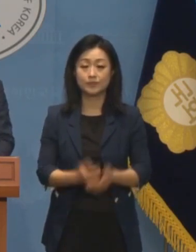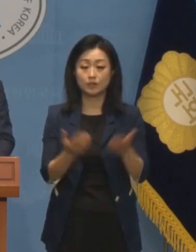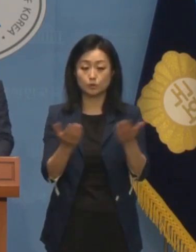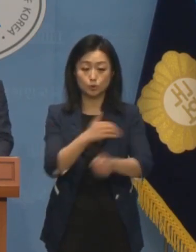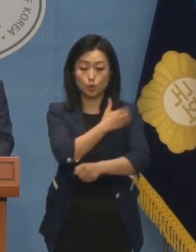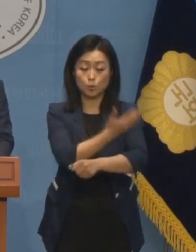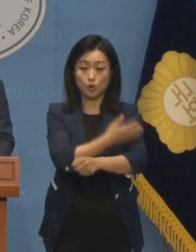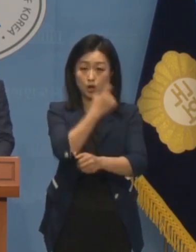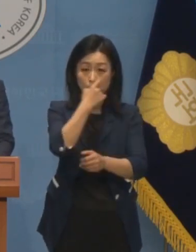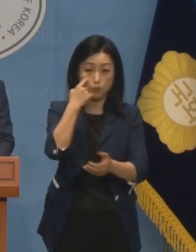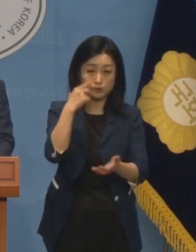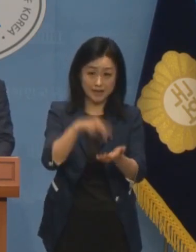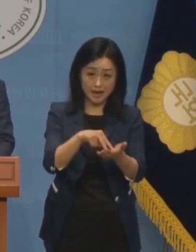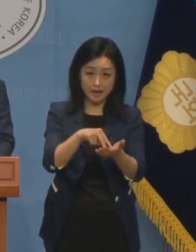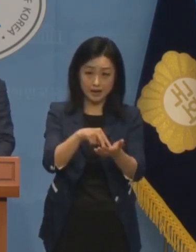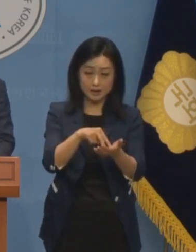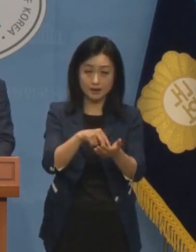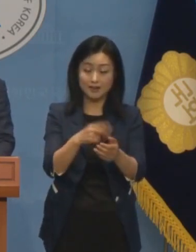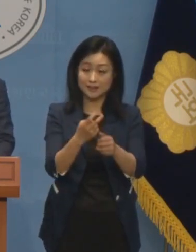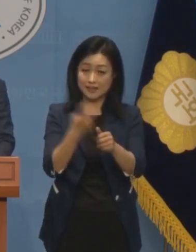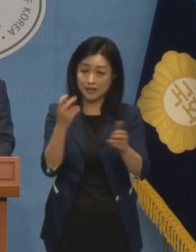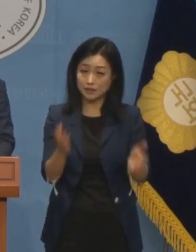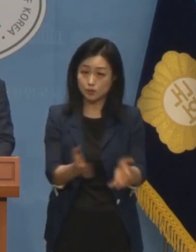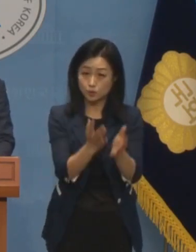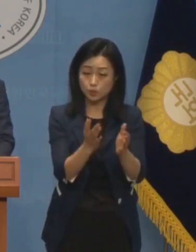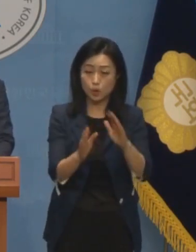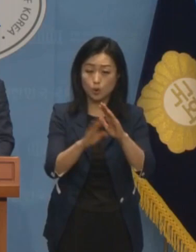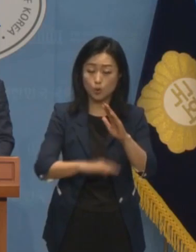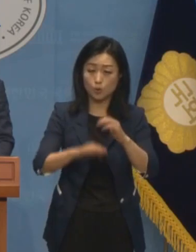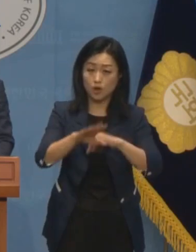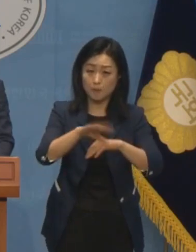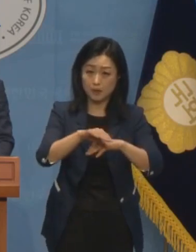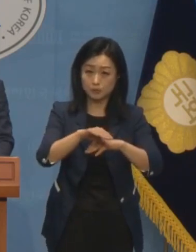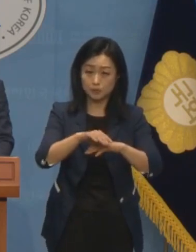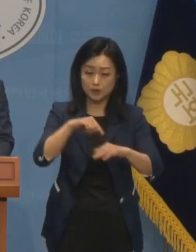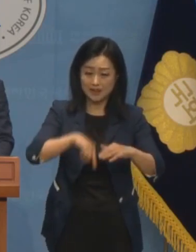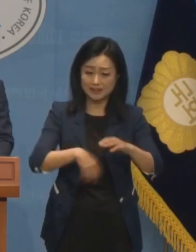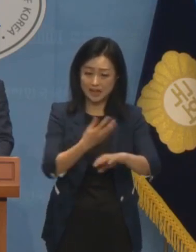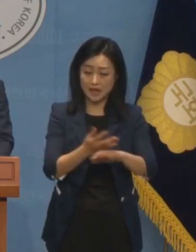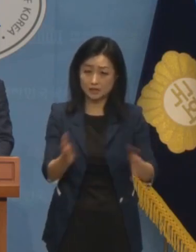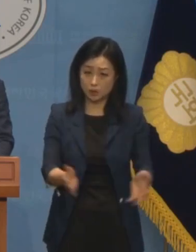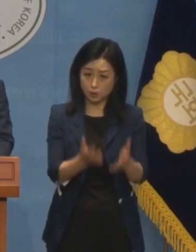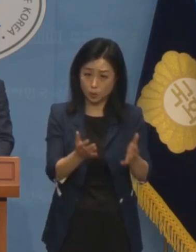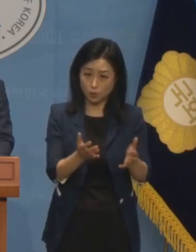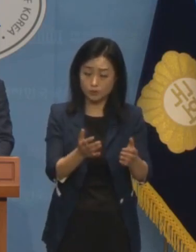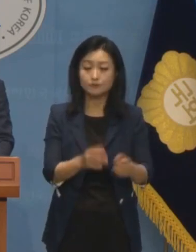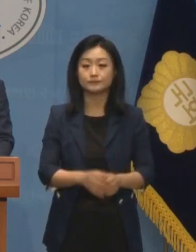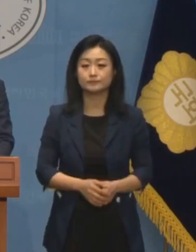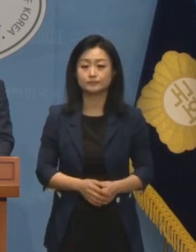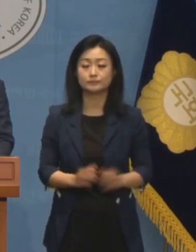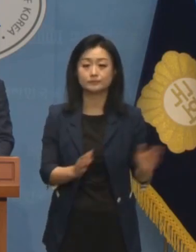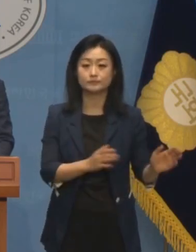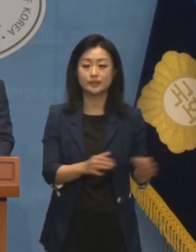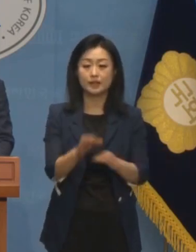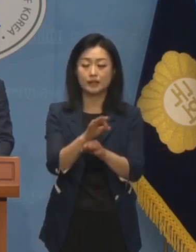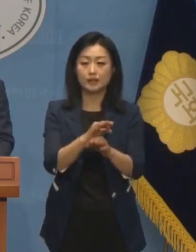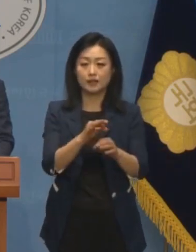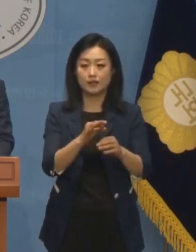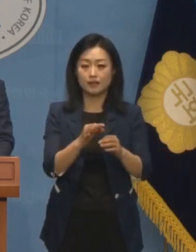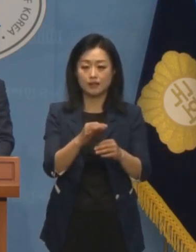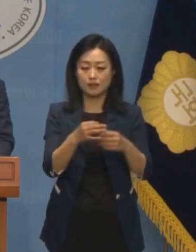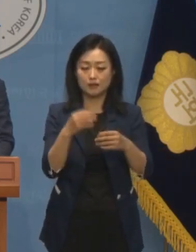노동권 보장이 탄핵 선동이면 공영방송 사수는 내란 선동입니까? 추경호 국민의힘